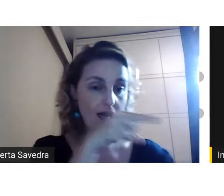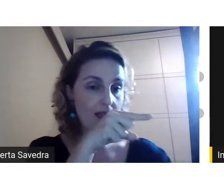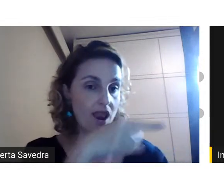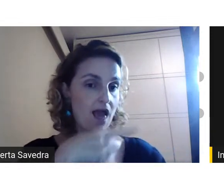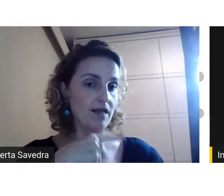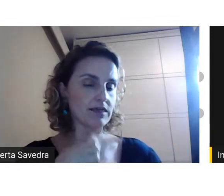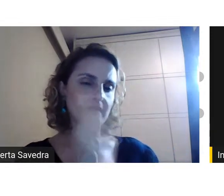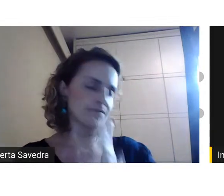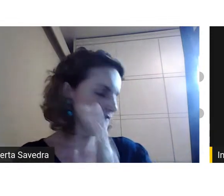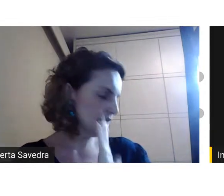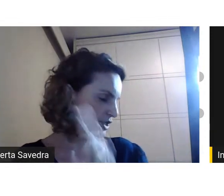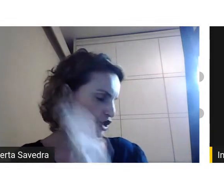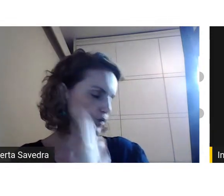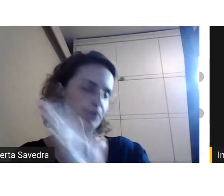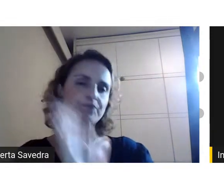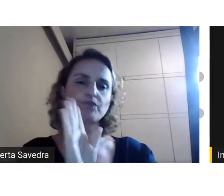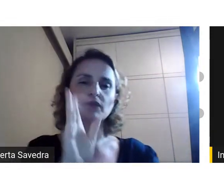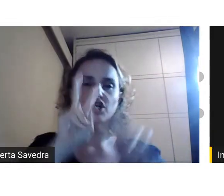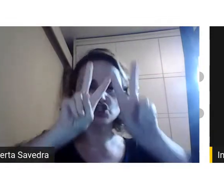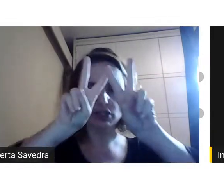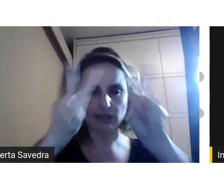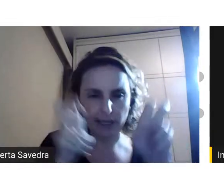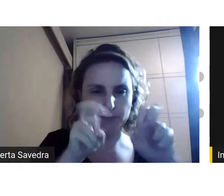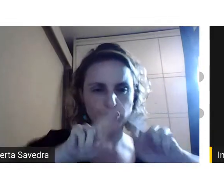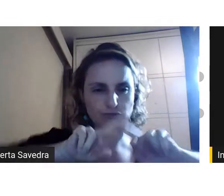e era esse sinal